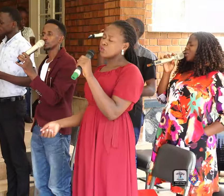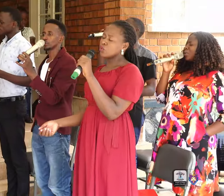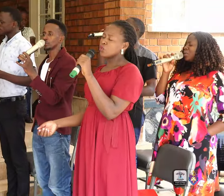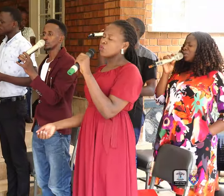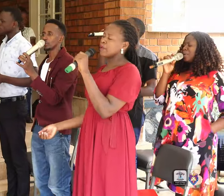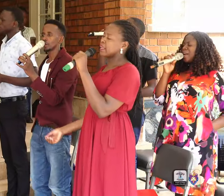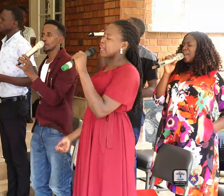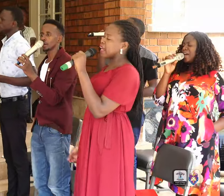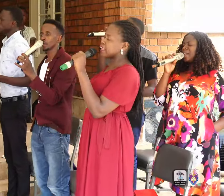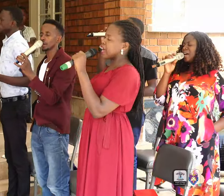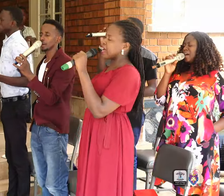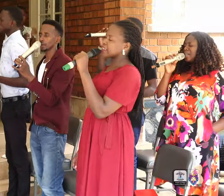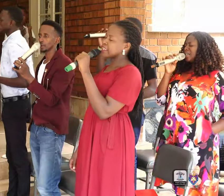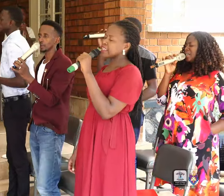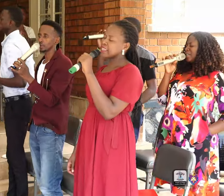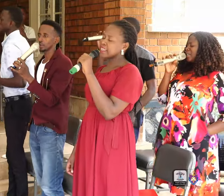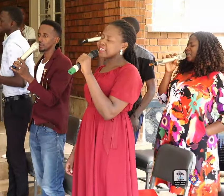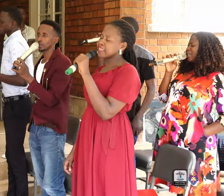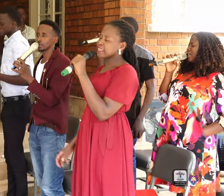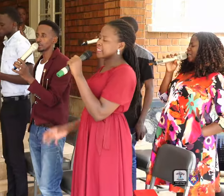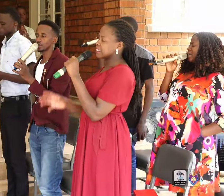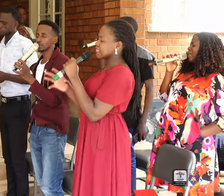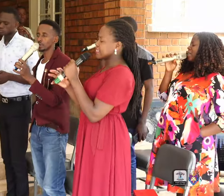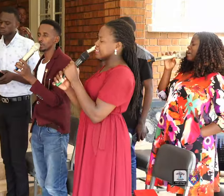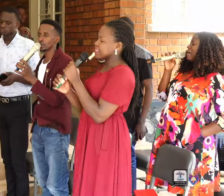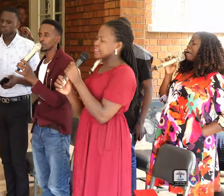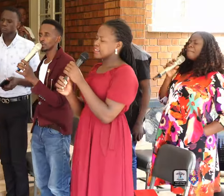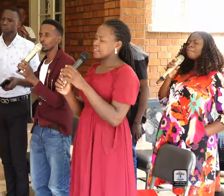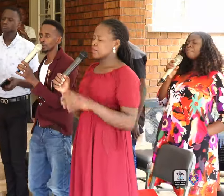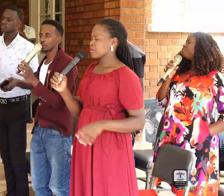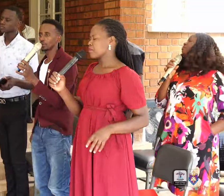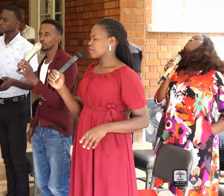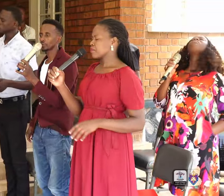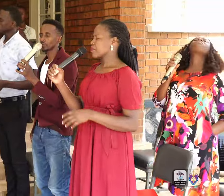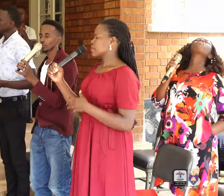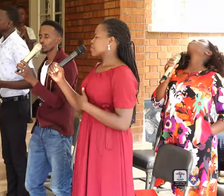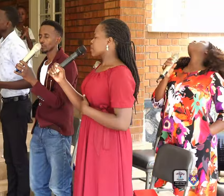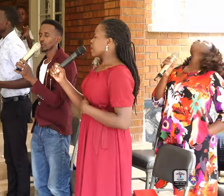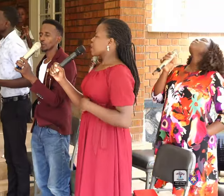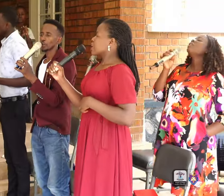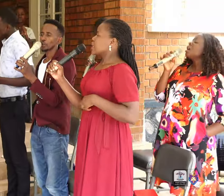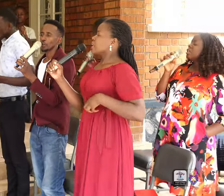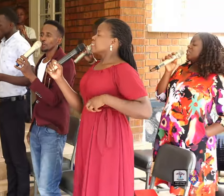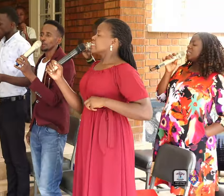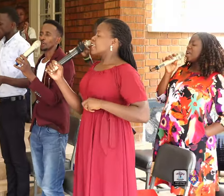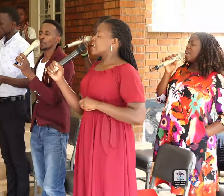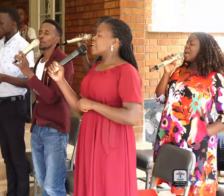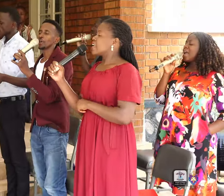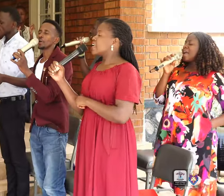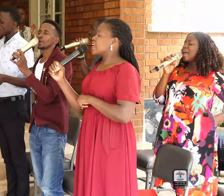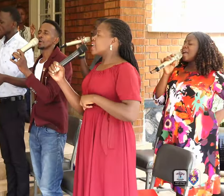Yesu bera nange Oh tonde kanga wo